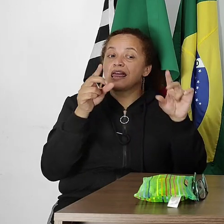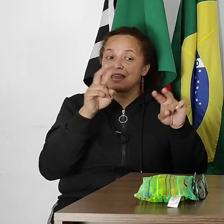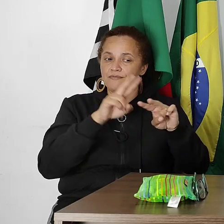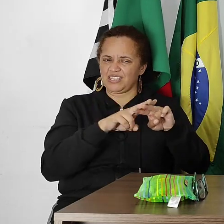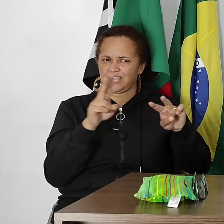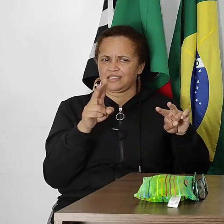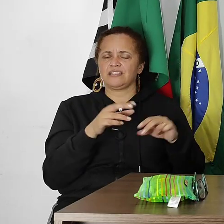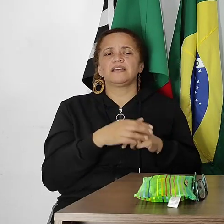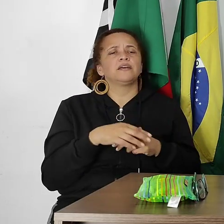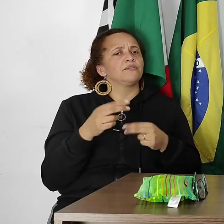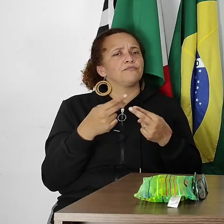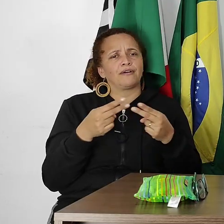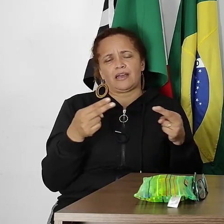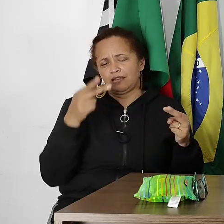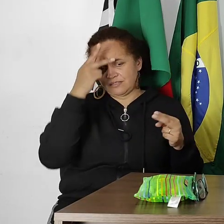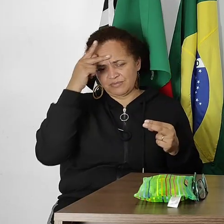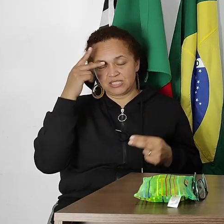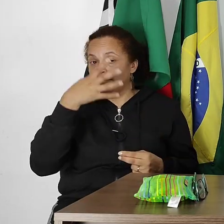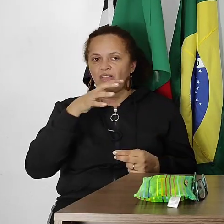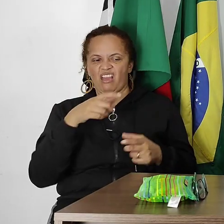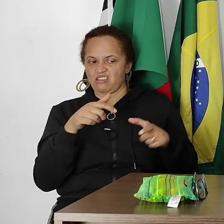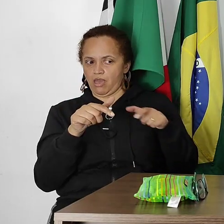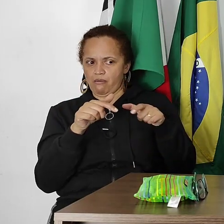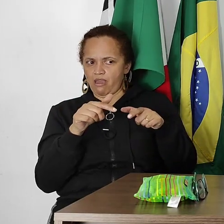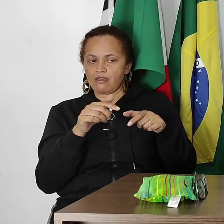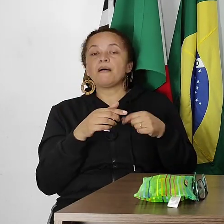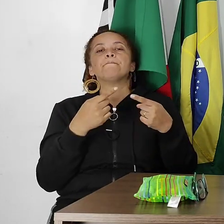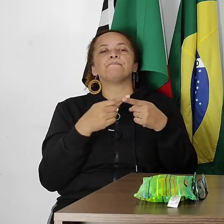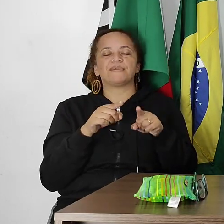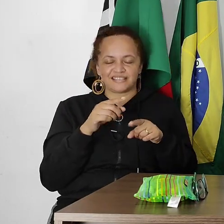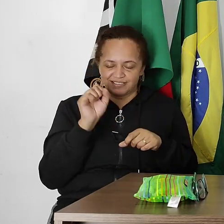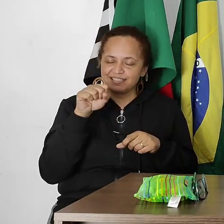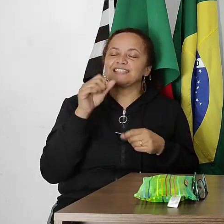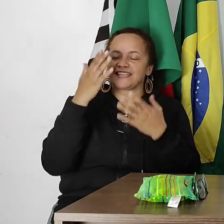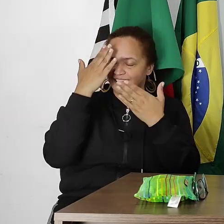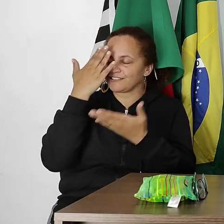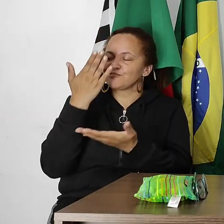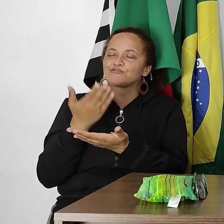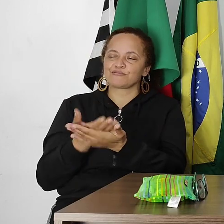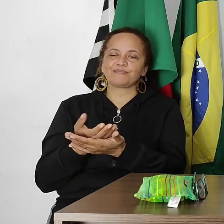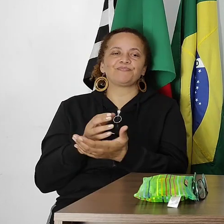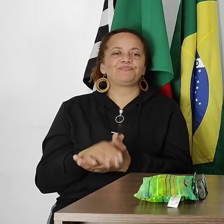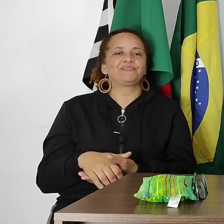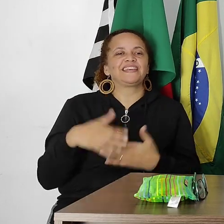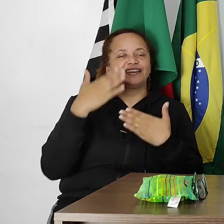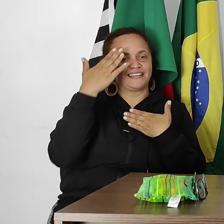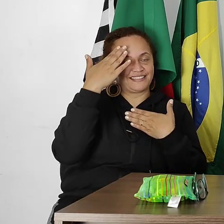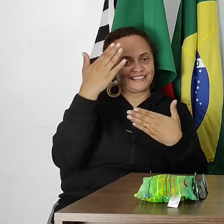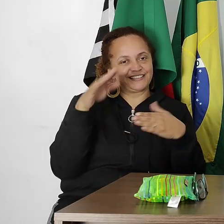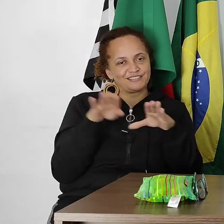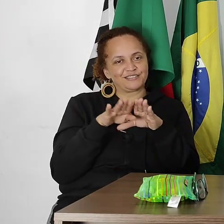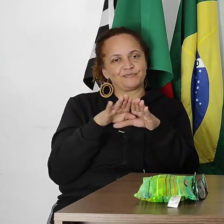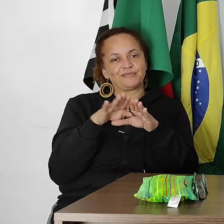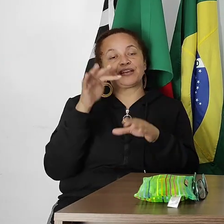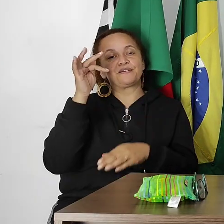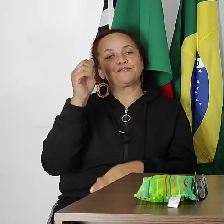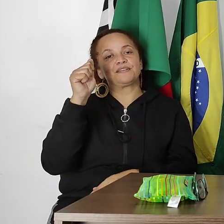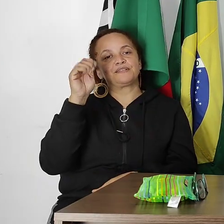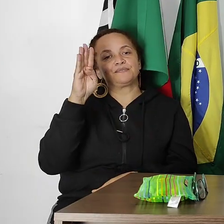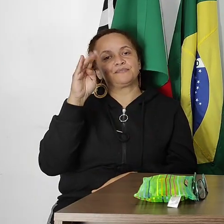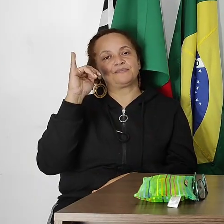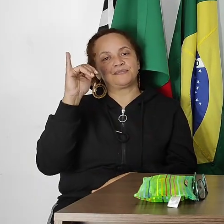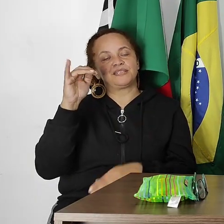de confiança, e eles deram para o Gil. Eu agradeço muito. Agradeço também a Fabiana e o Mauro com a ajuda que eles me